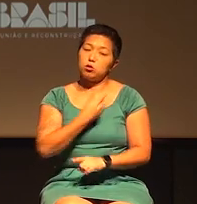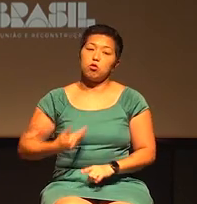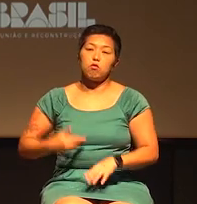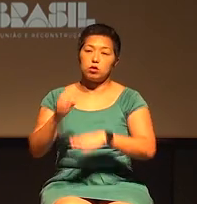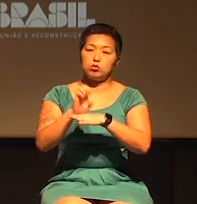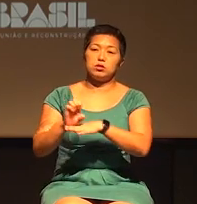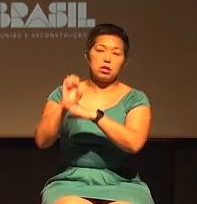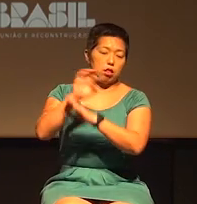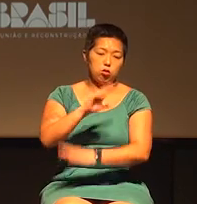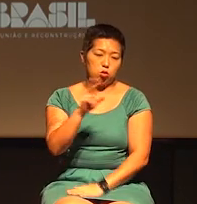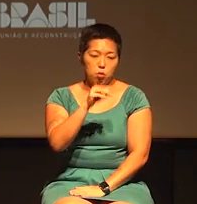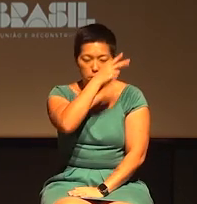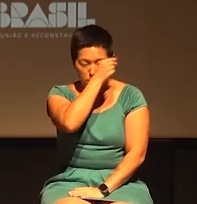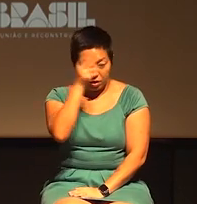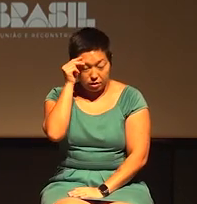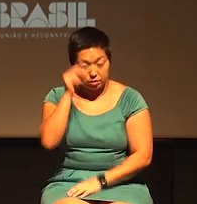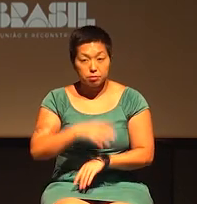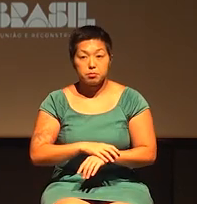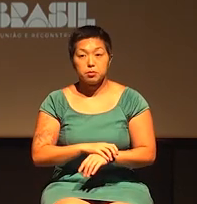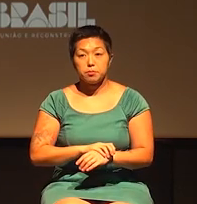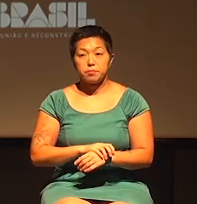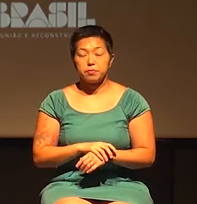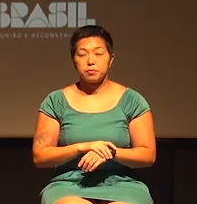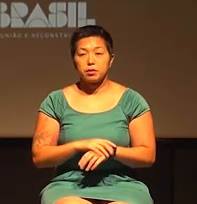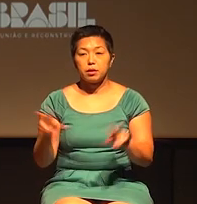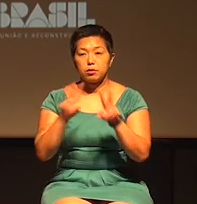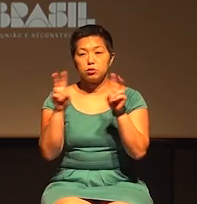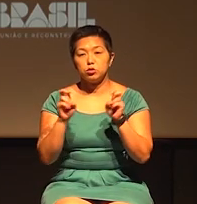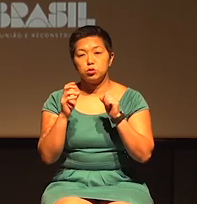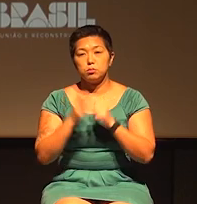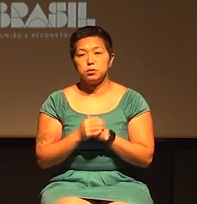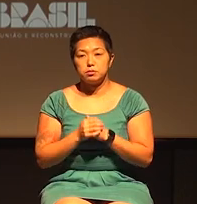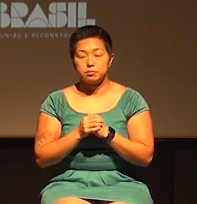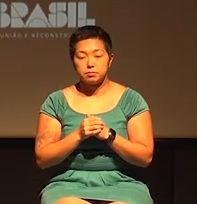não é o não é o município enfim eh sobre